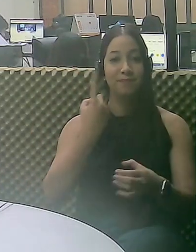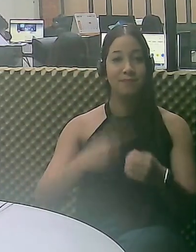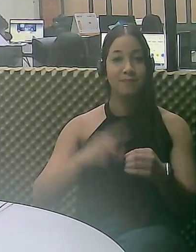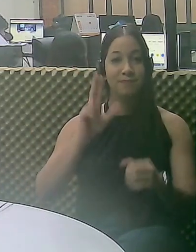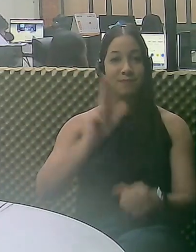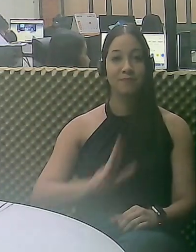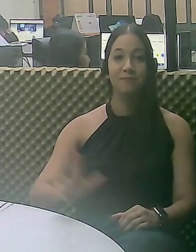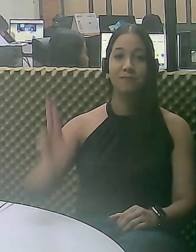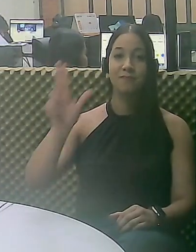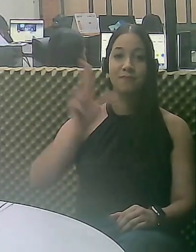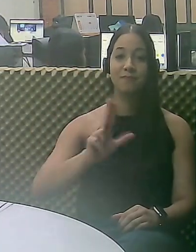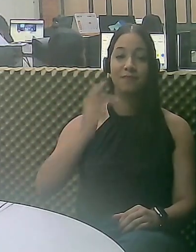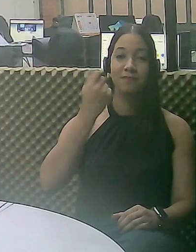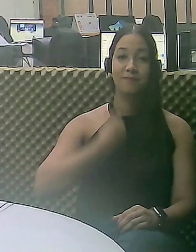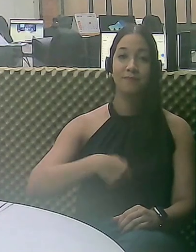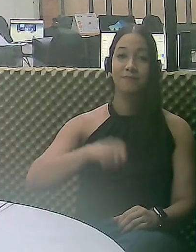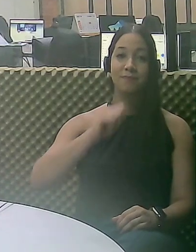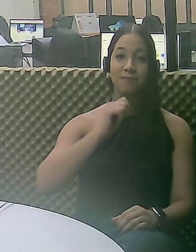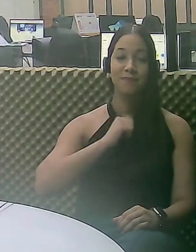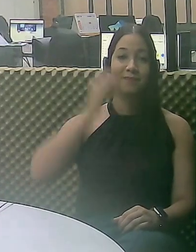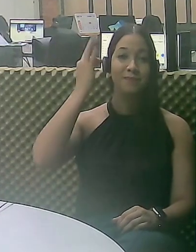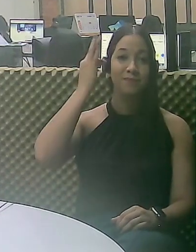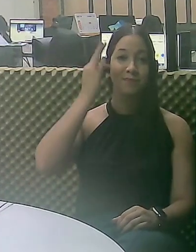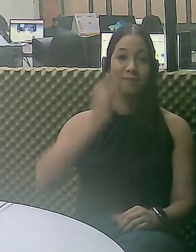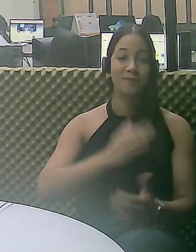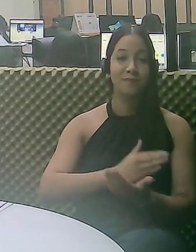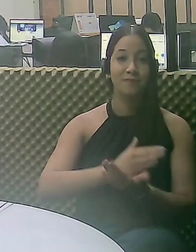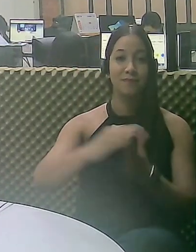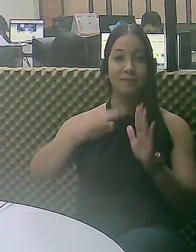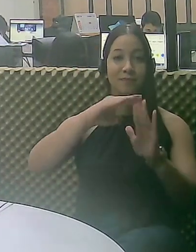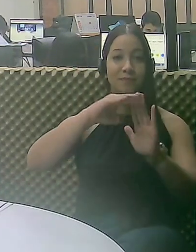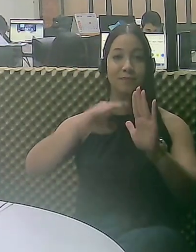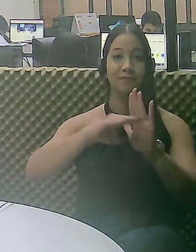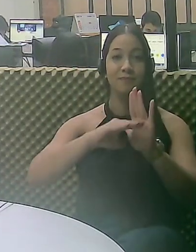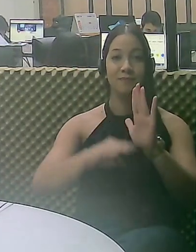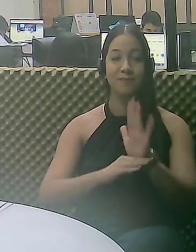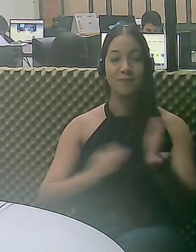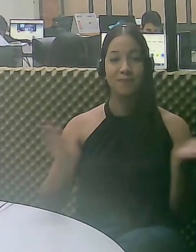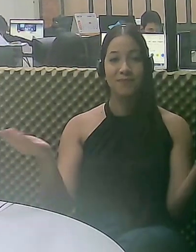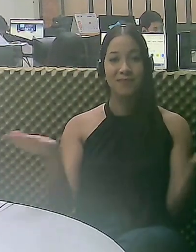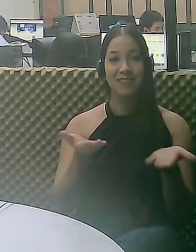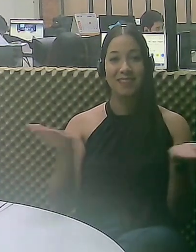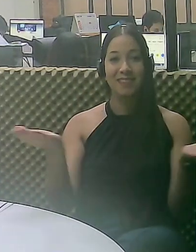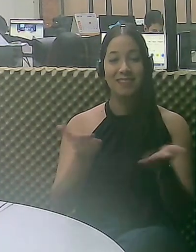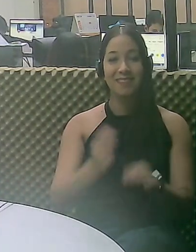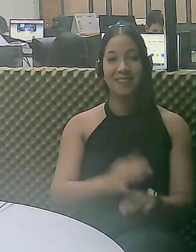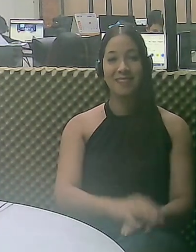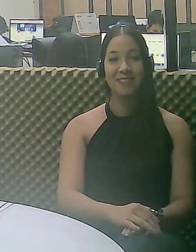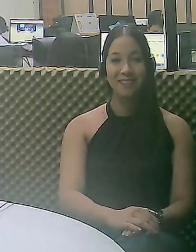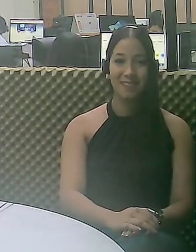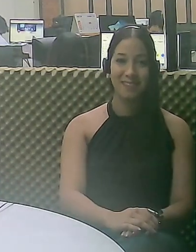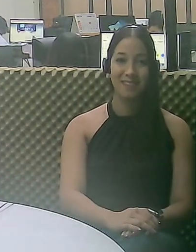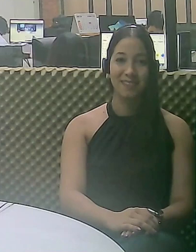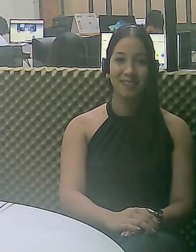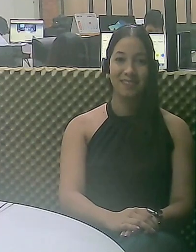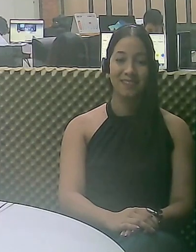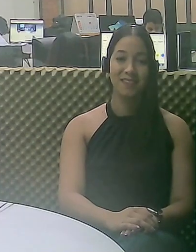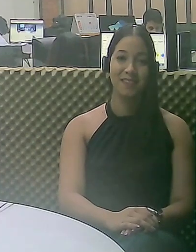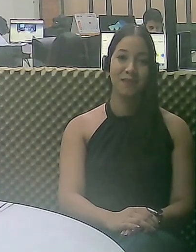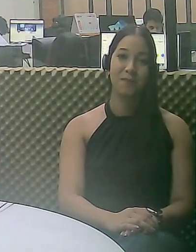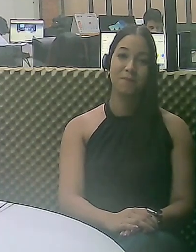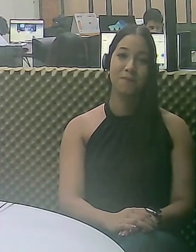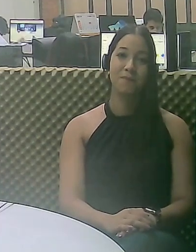que de fato acontece em Uberlândia. Eu sou o Fernando Cassi e começamos com os destaques da edição de hoje.